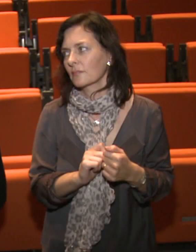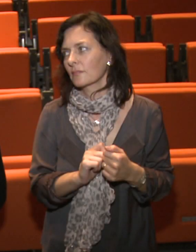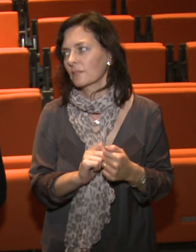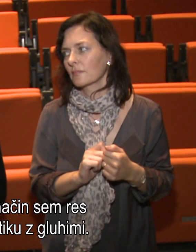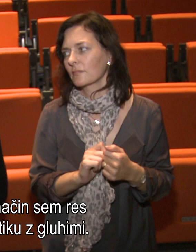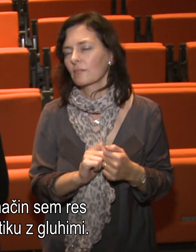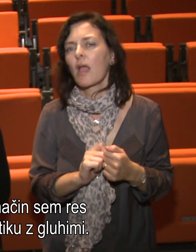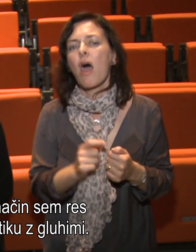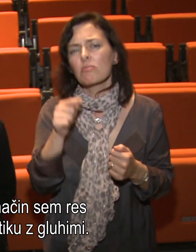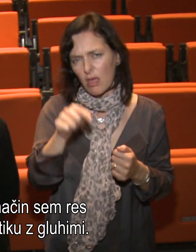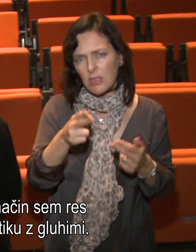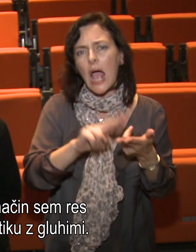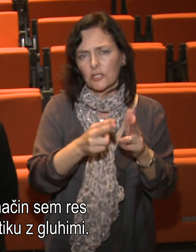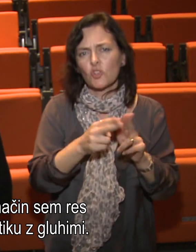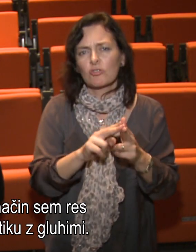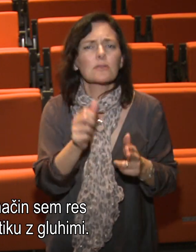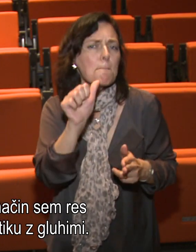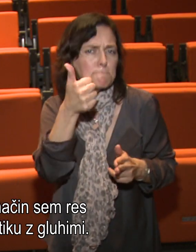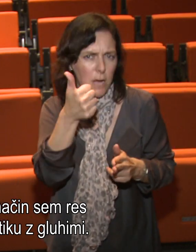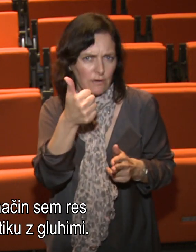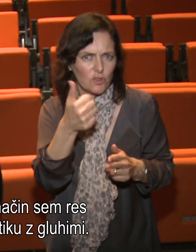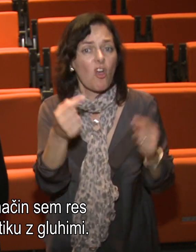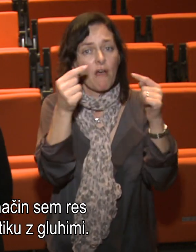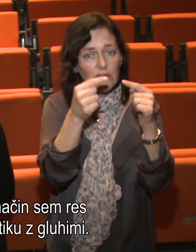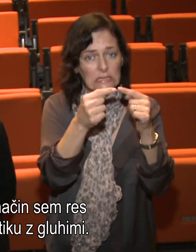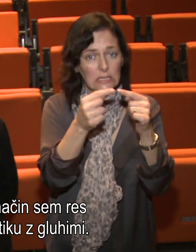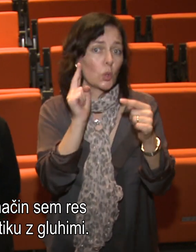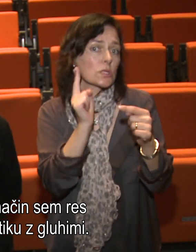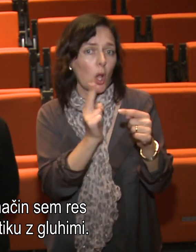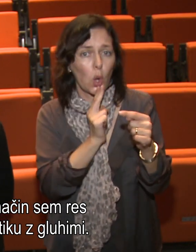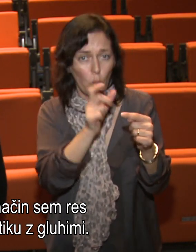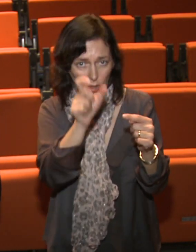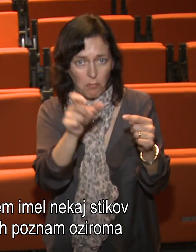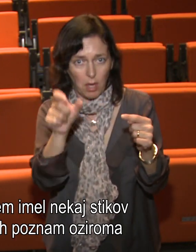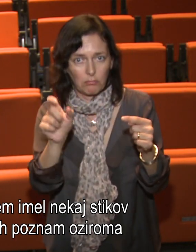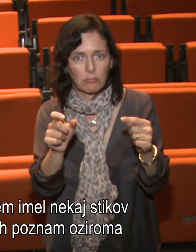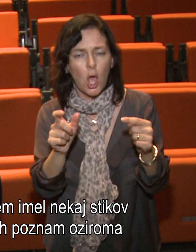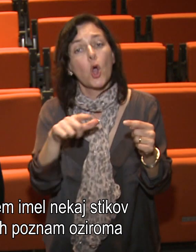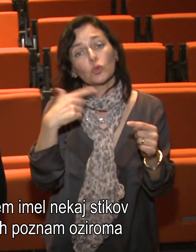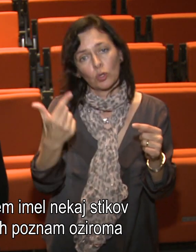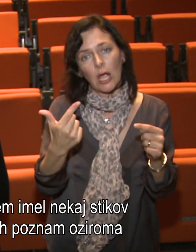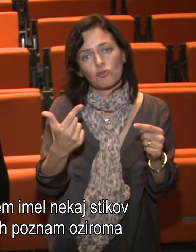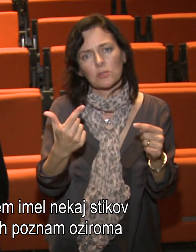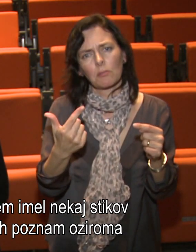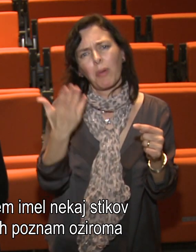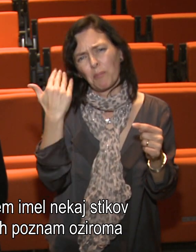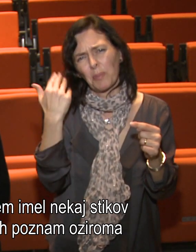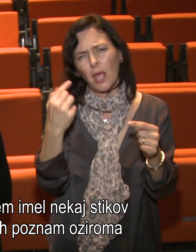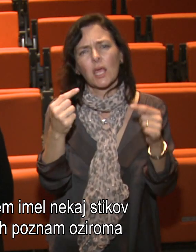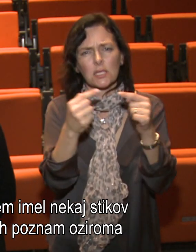Na tak način sem res prvič v stiku z gluhimi, drugače sem pa nekaj stikov z gluhimi